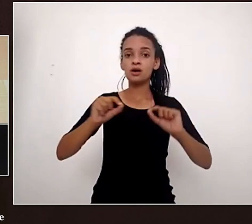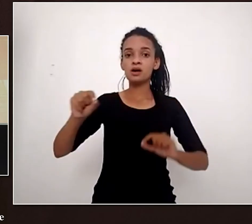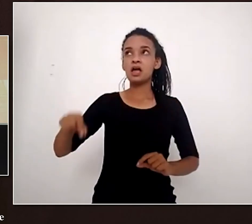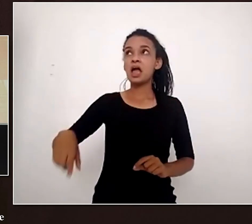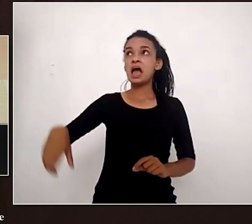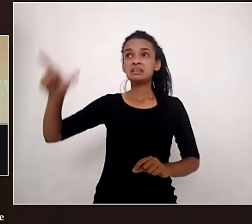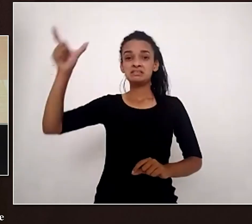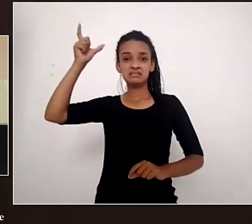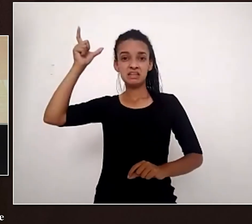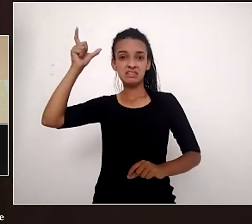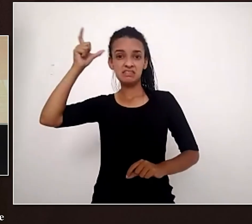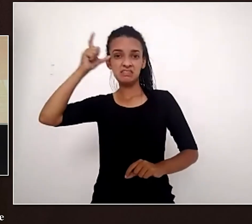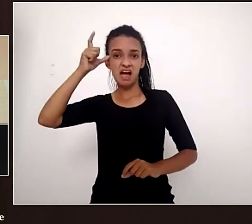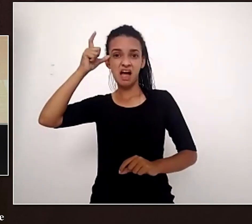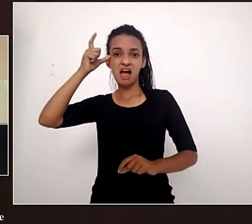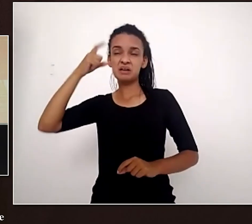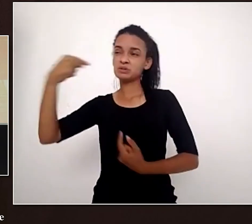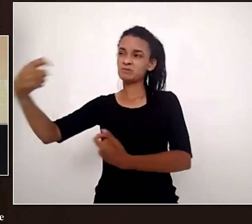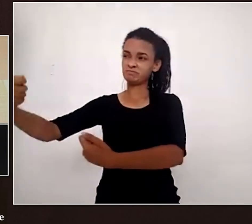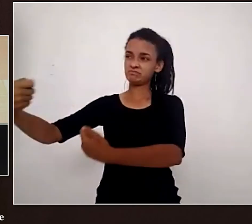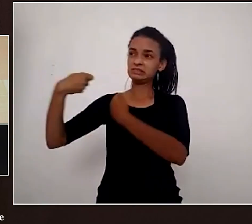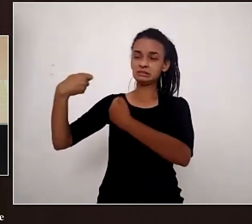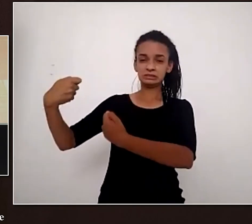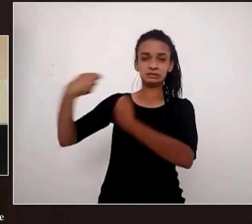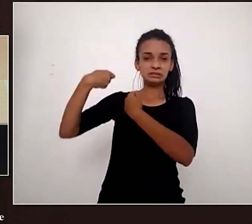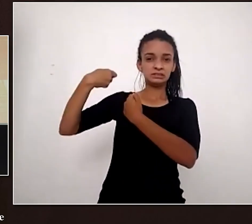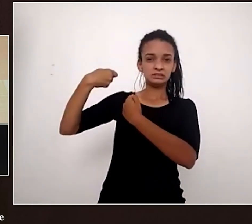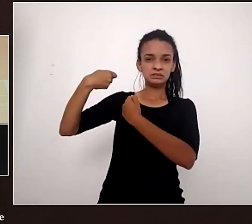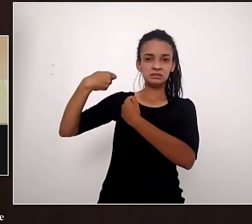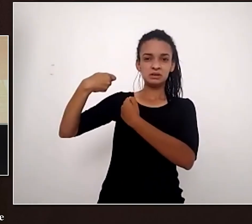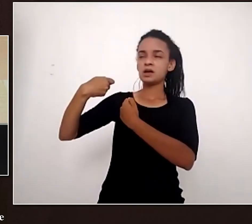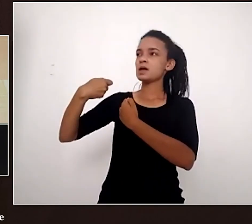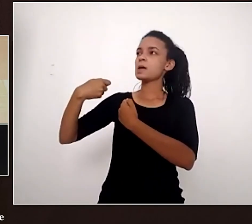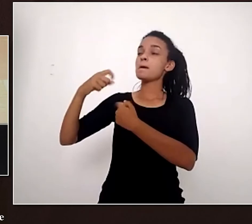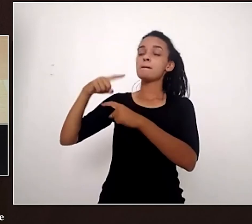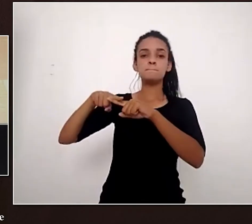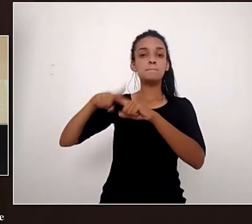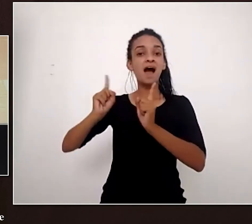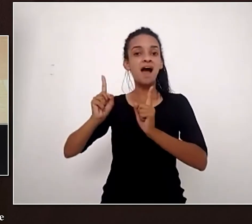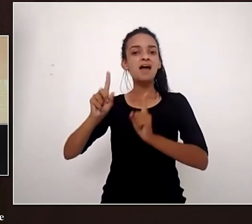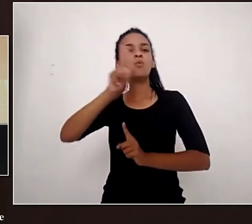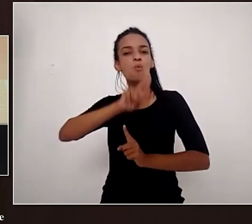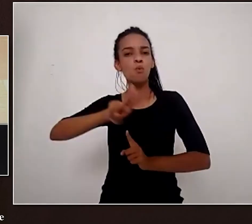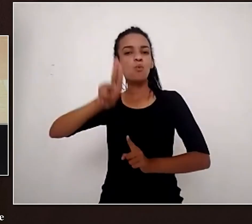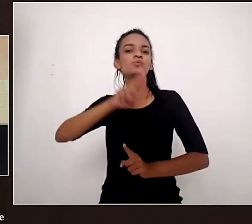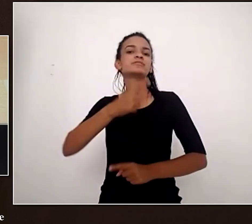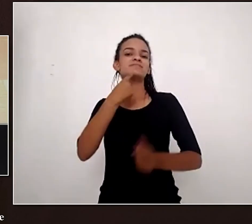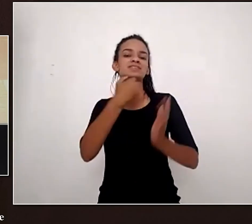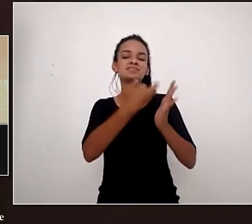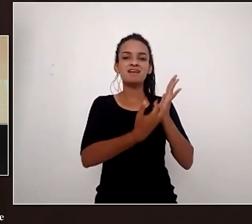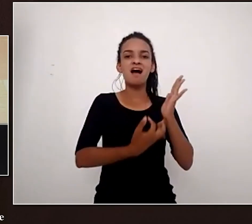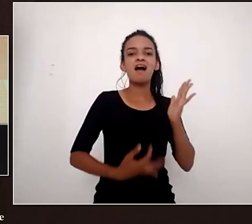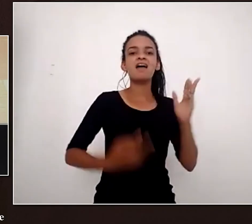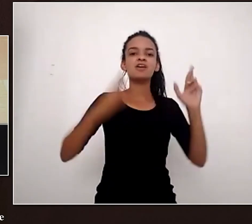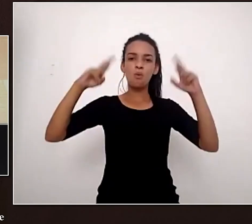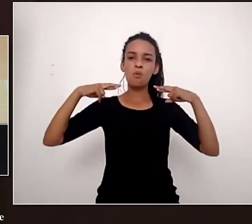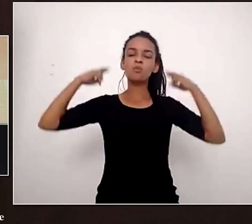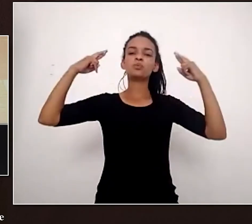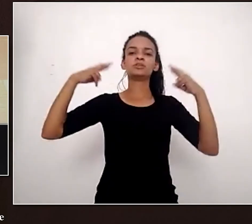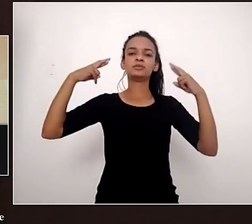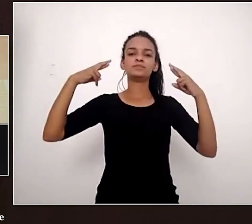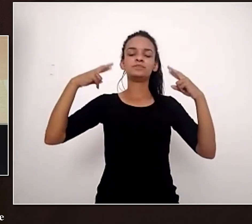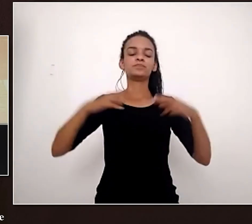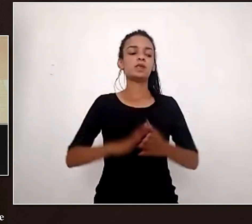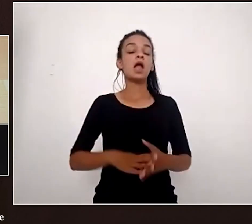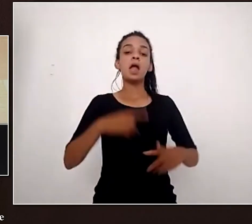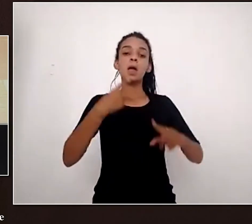o acusador de nossos irmãos. Use o sangue do Cordeiro, tá? E por causa da palavra do testemunho que